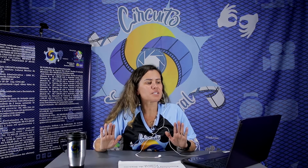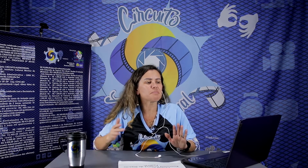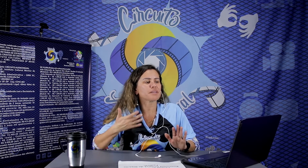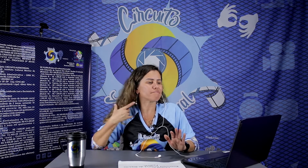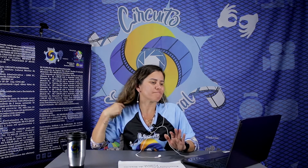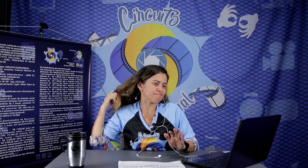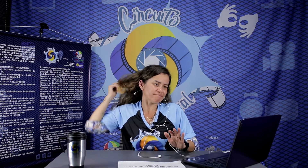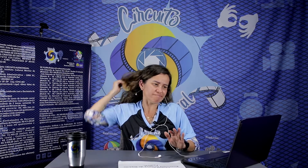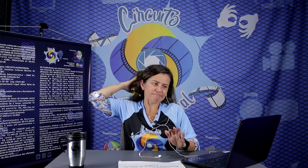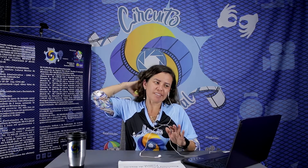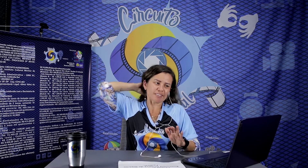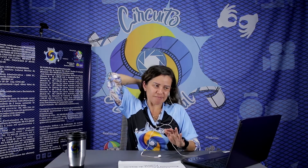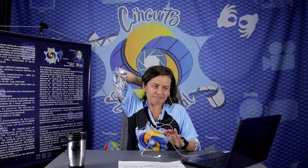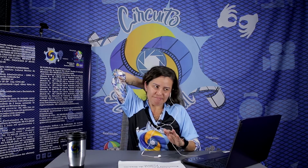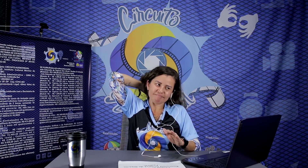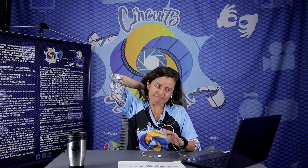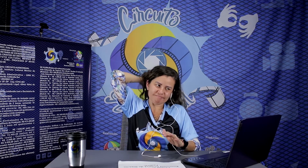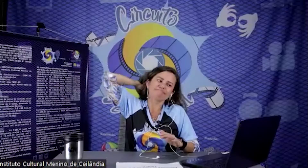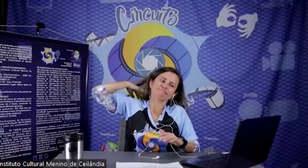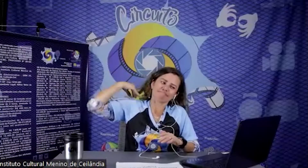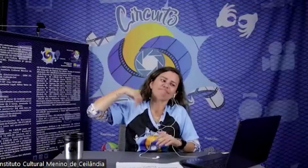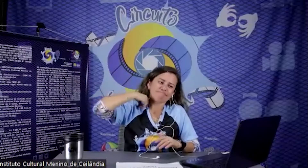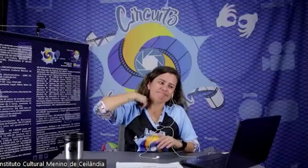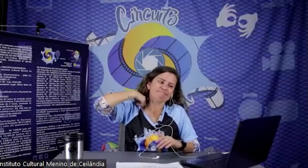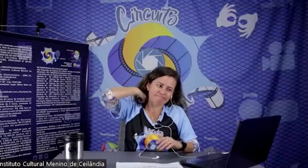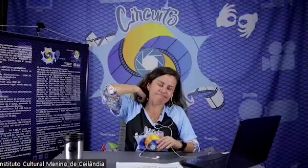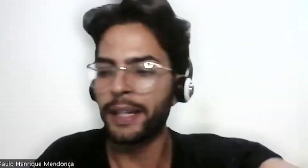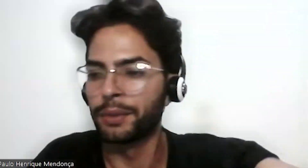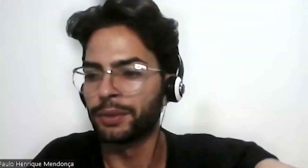perceber, entendeu? E outra pergunta